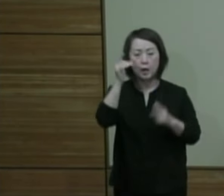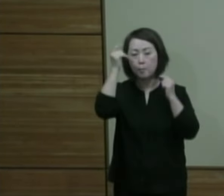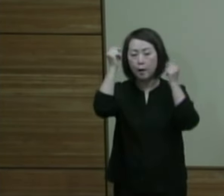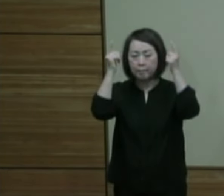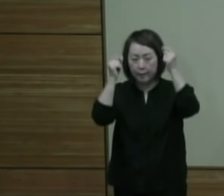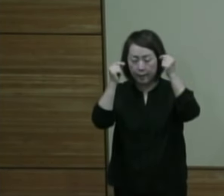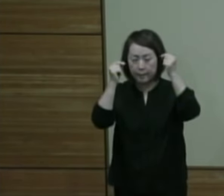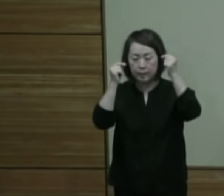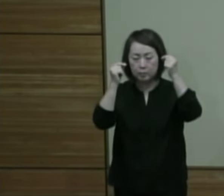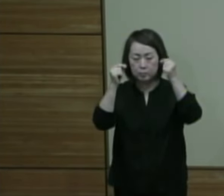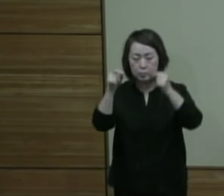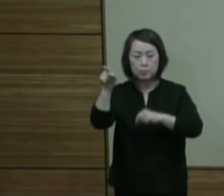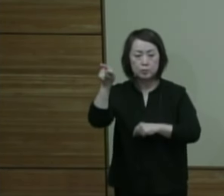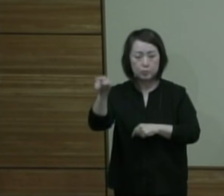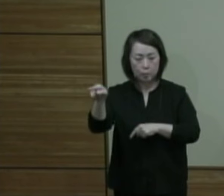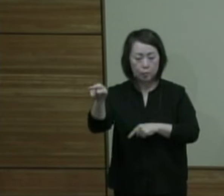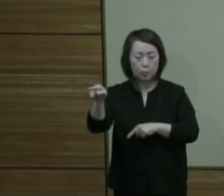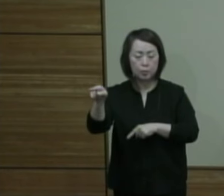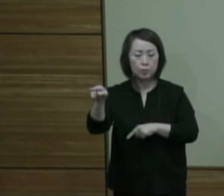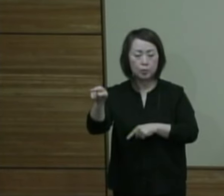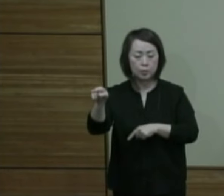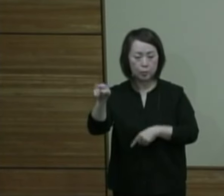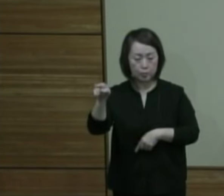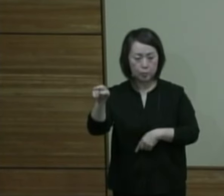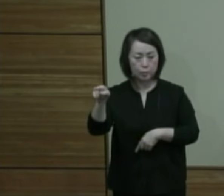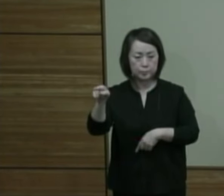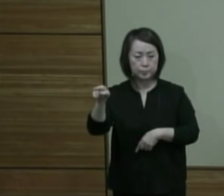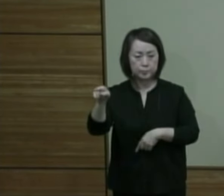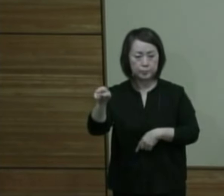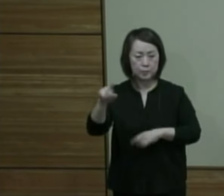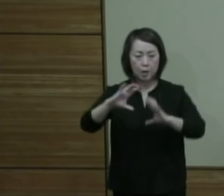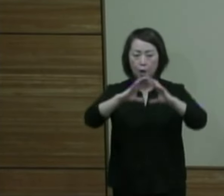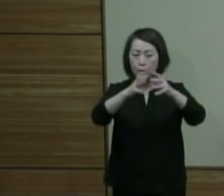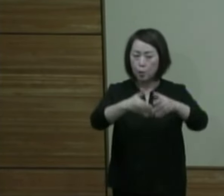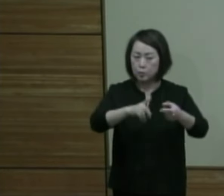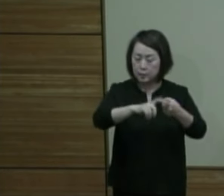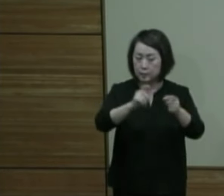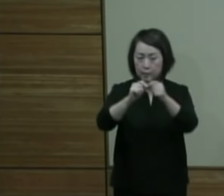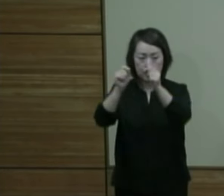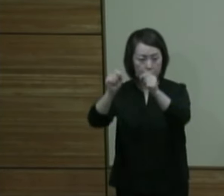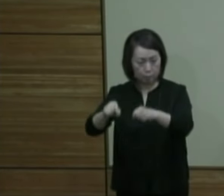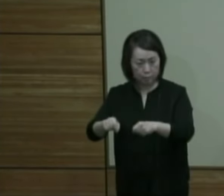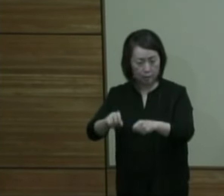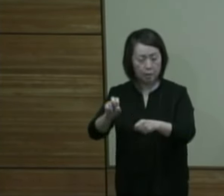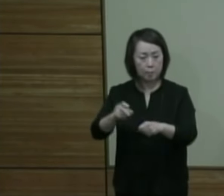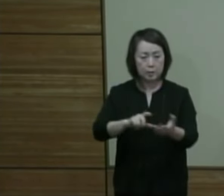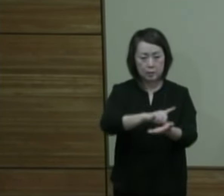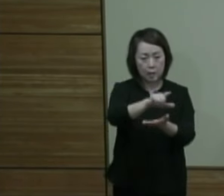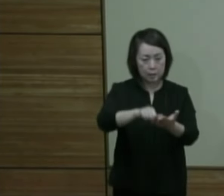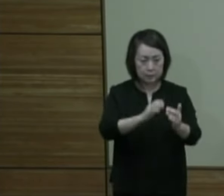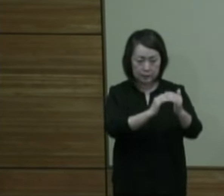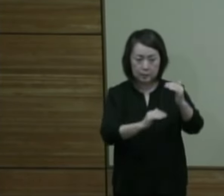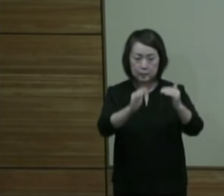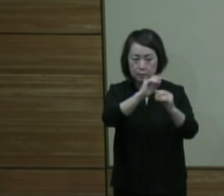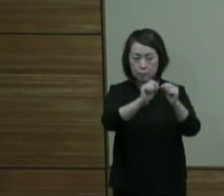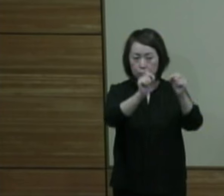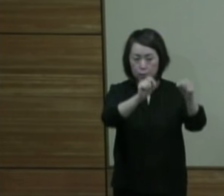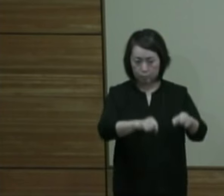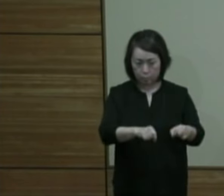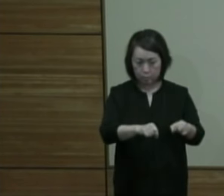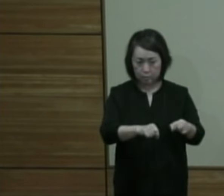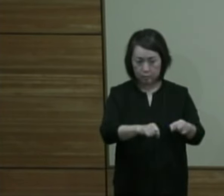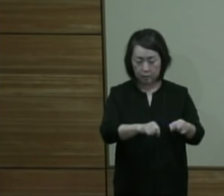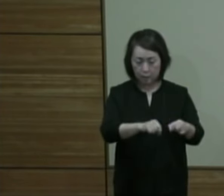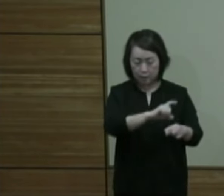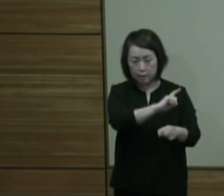はですね、コンソーシアムもそうですけれども、和歌山大学さんとも国際的な問題とか、あるいは地域振興の問題とかで、